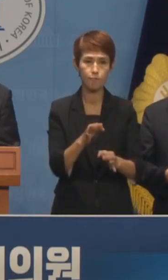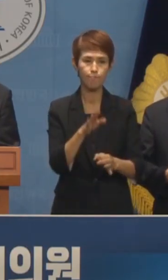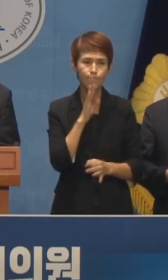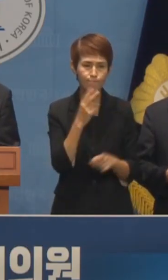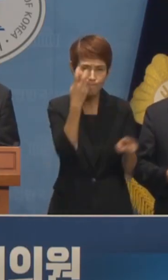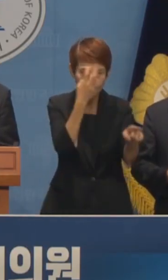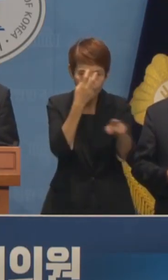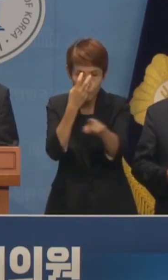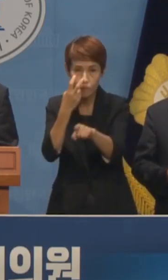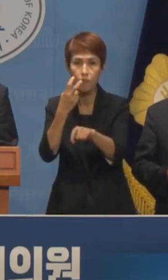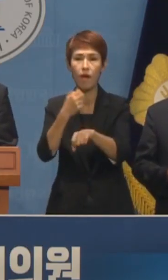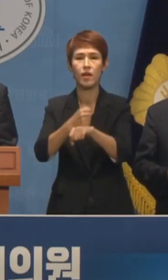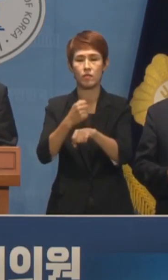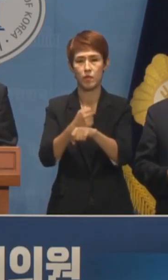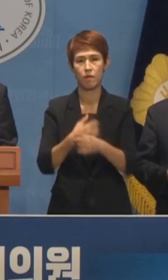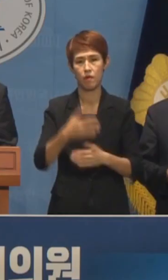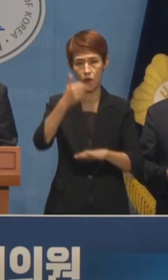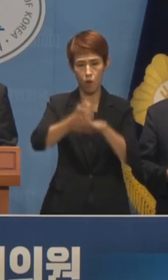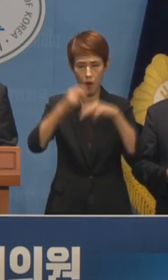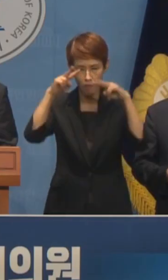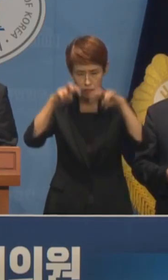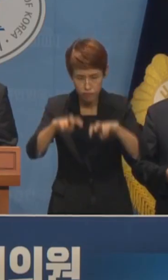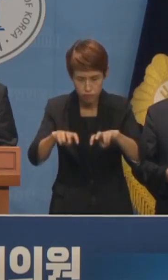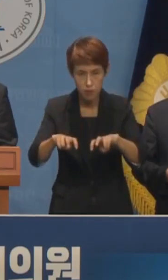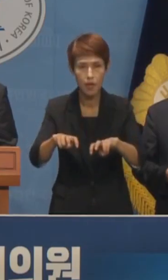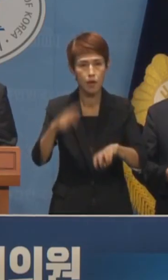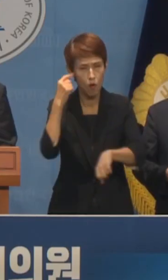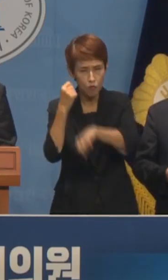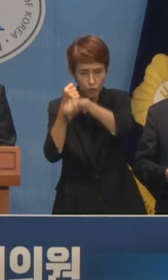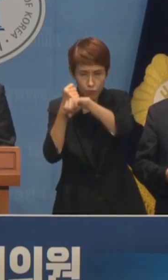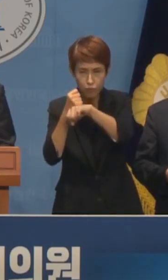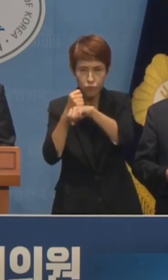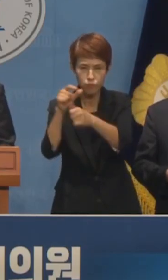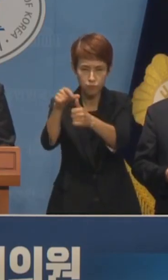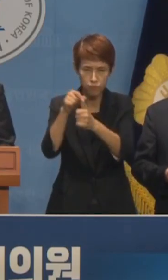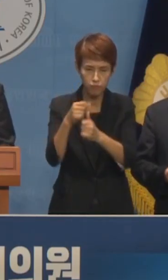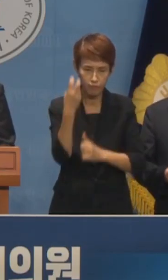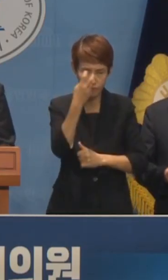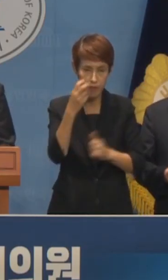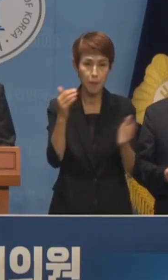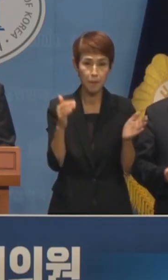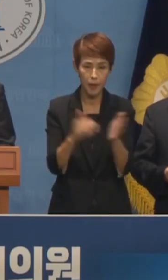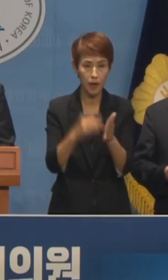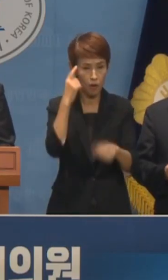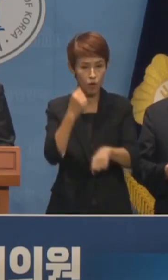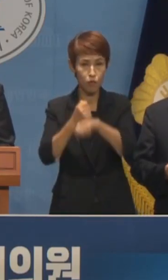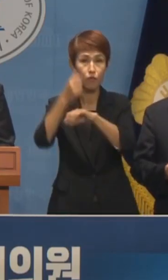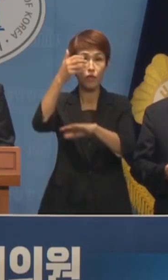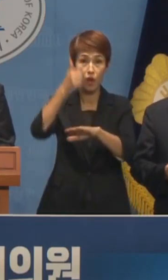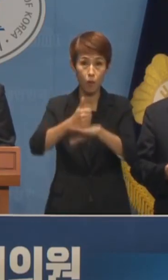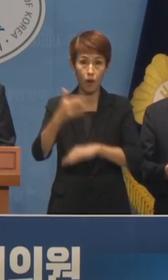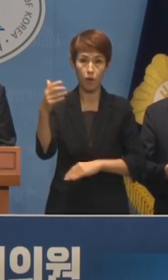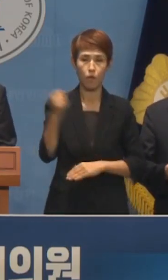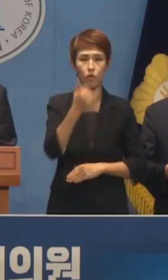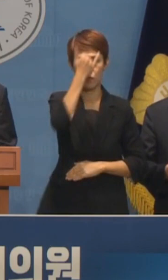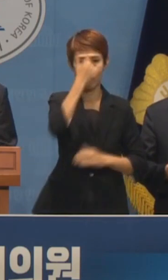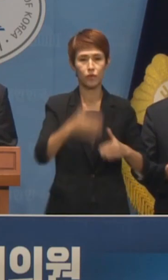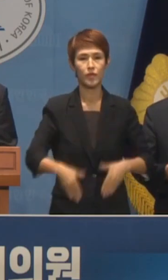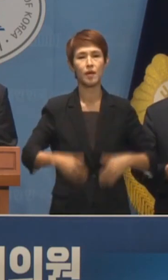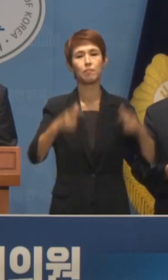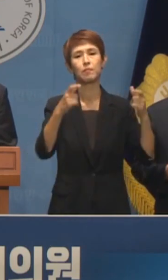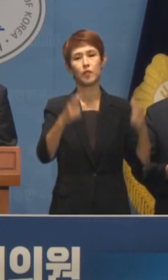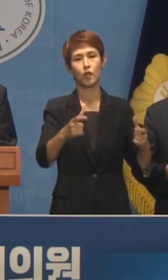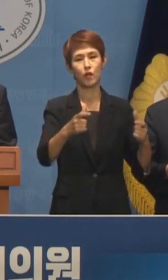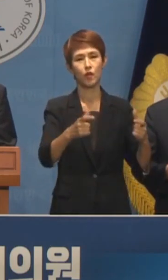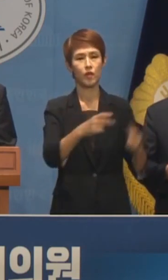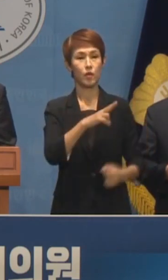연구 용역을 실시하여 사회적 경제의 우수성을 증명해냈고 그 연구 결과를 충남 지역 광역